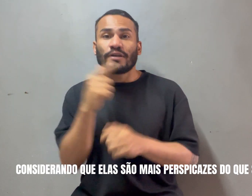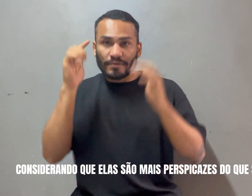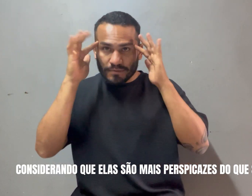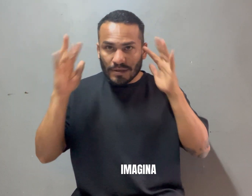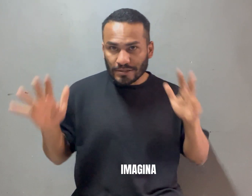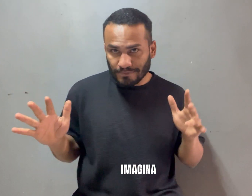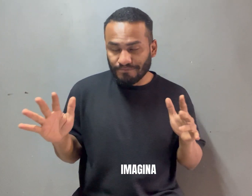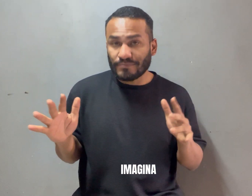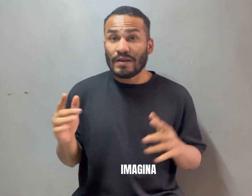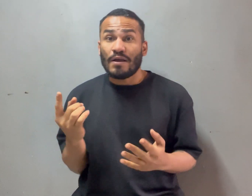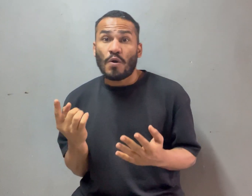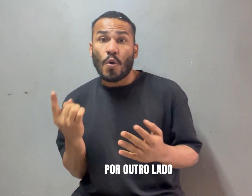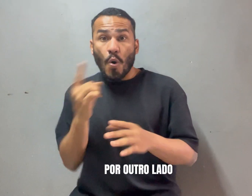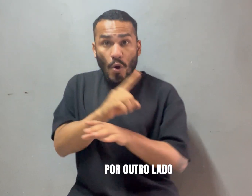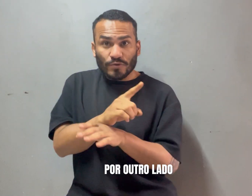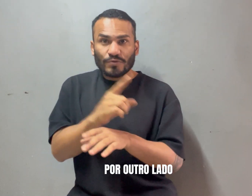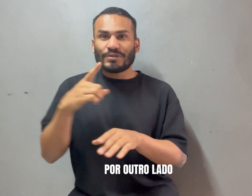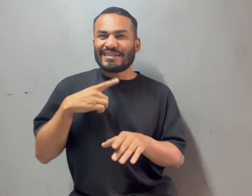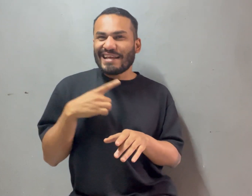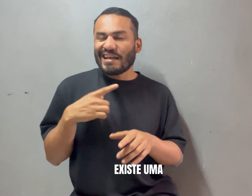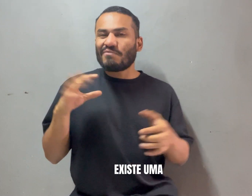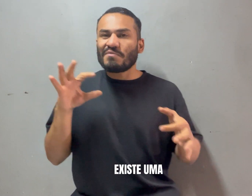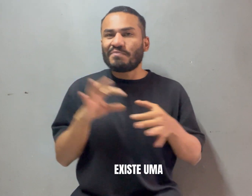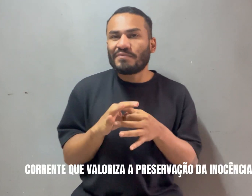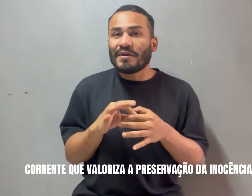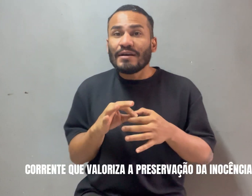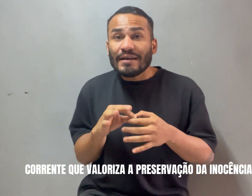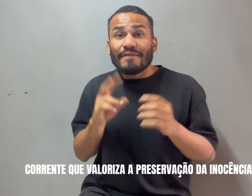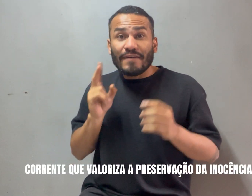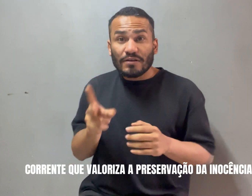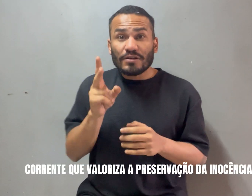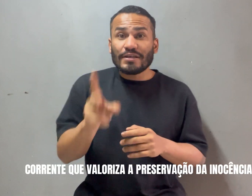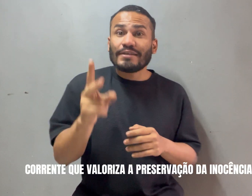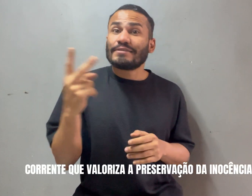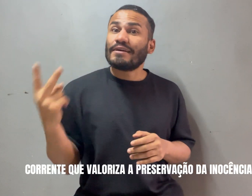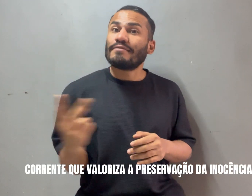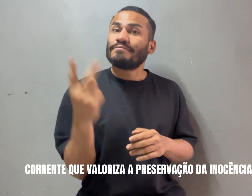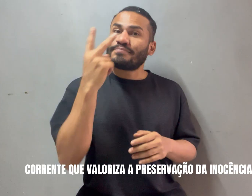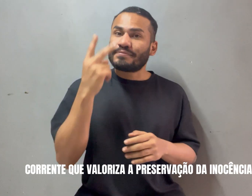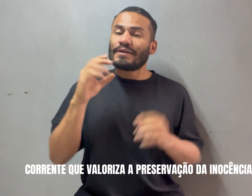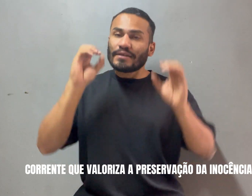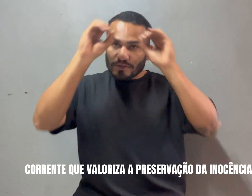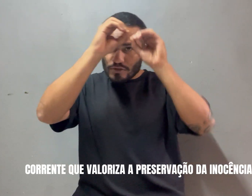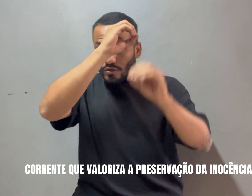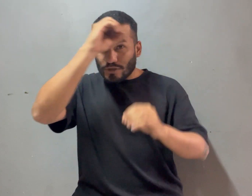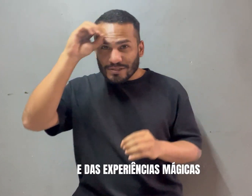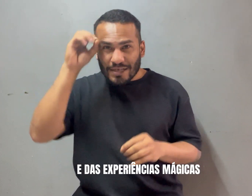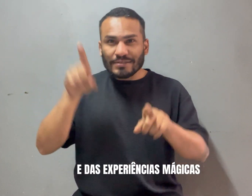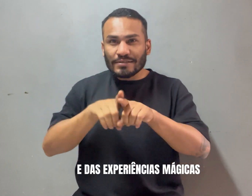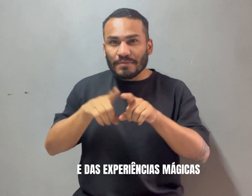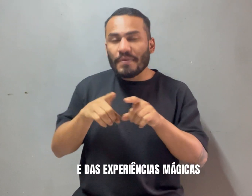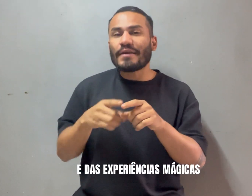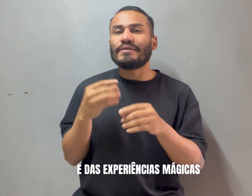se imagina. Por outro lado, existe uma corrente que valoriza a preservação da inocência e das experiências